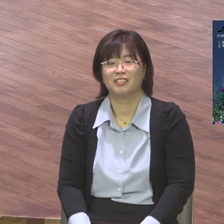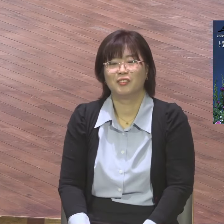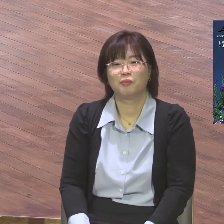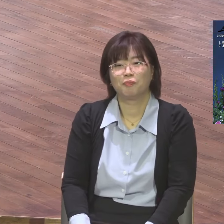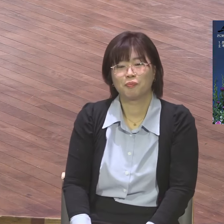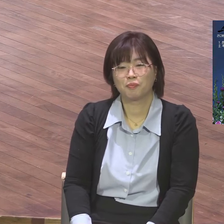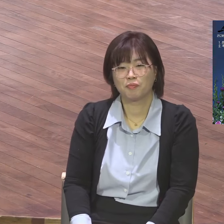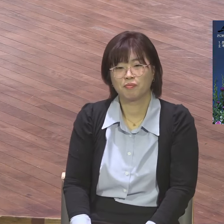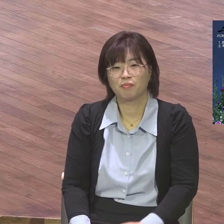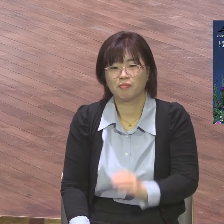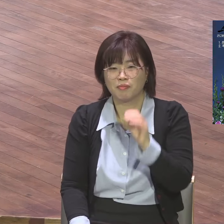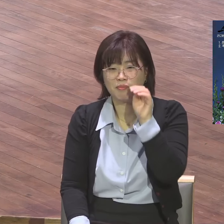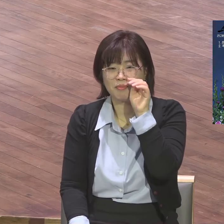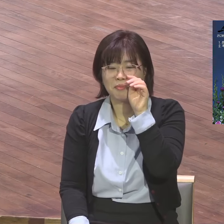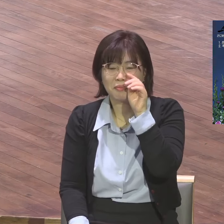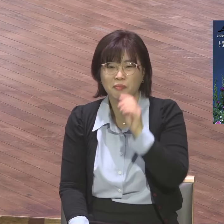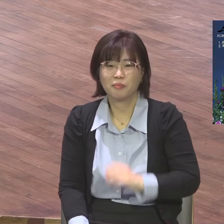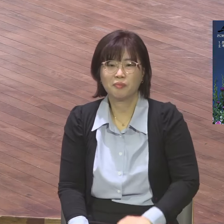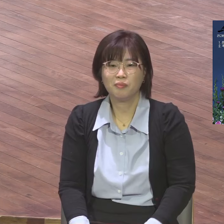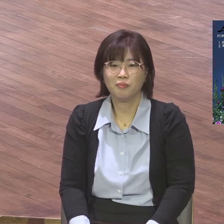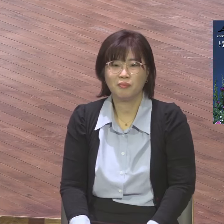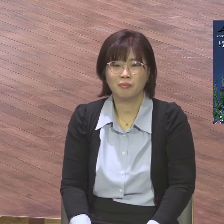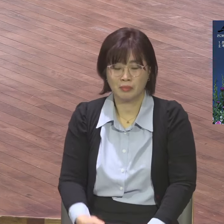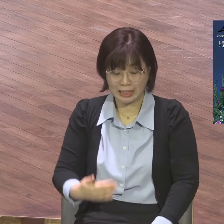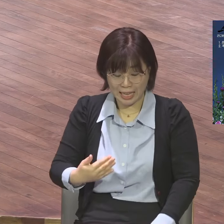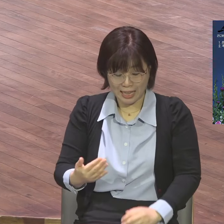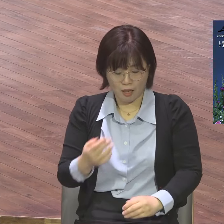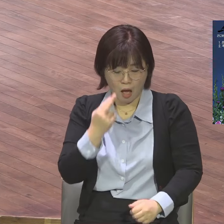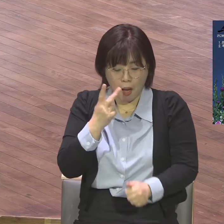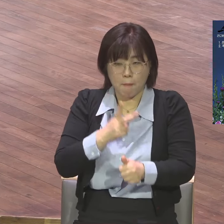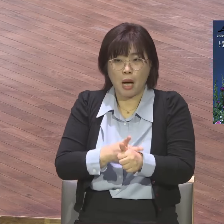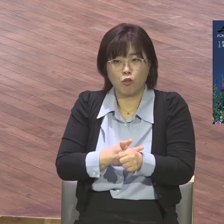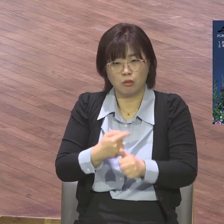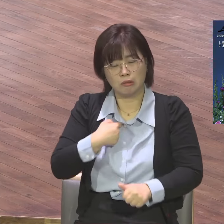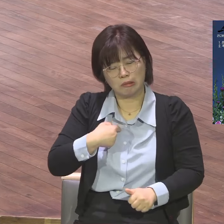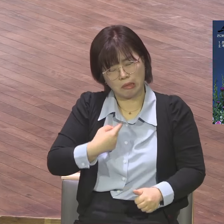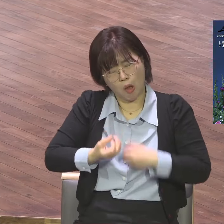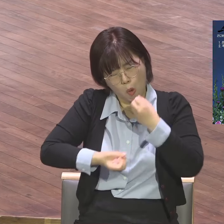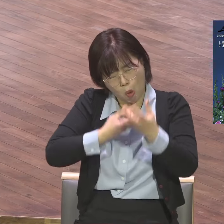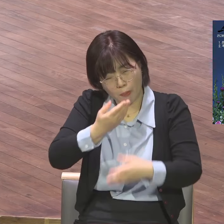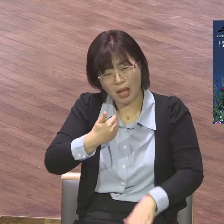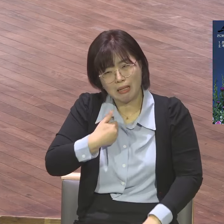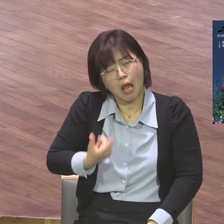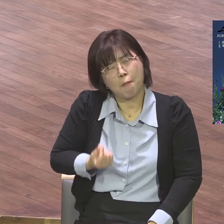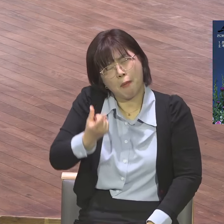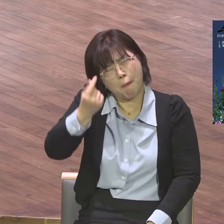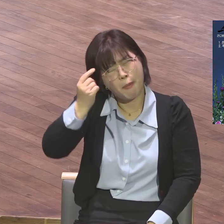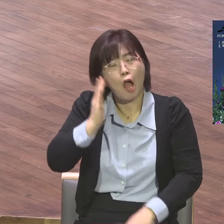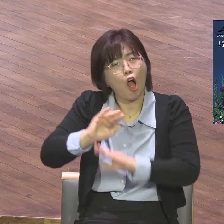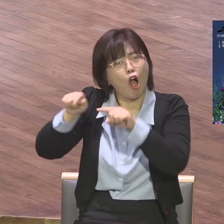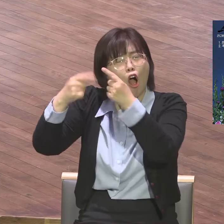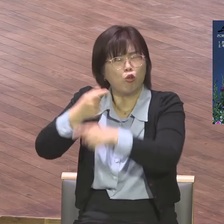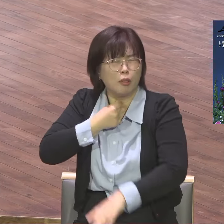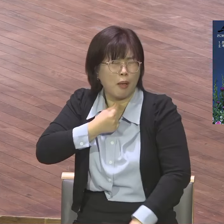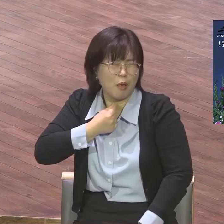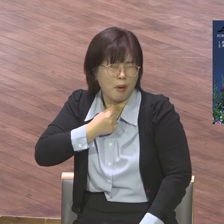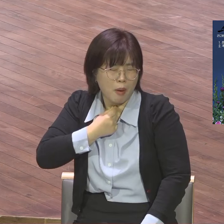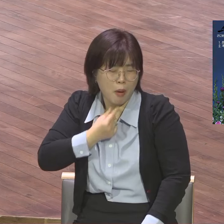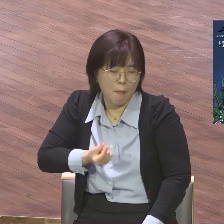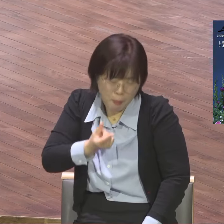바울 자신은요, 하루속히 천국 가고 싶어서 천국 보고 왔으니까 가고 싶은데 왜 못 갔냐?